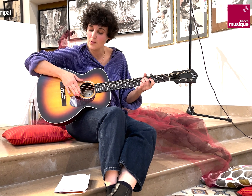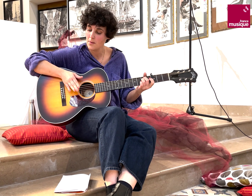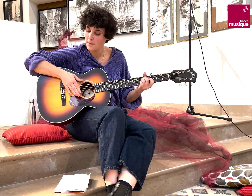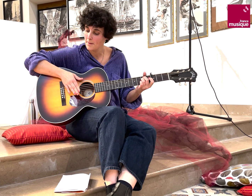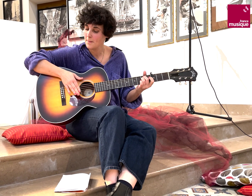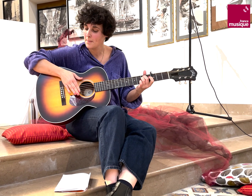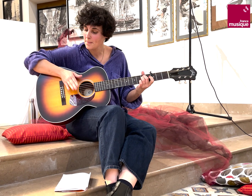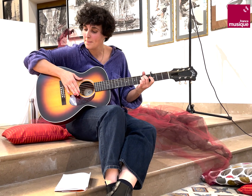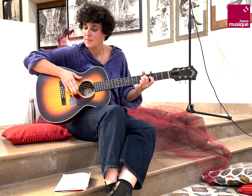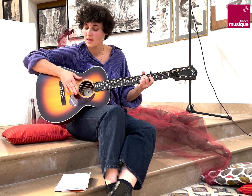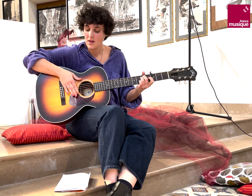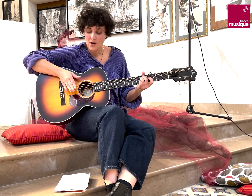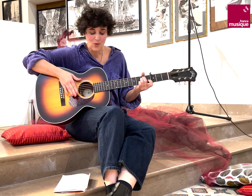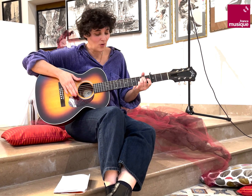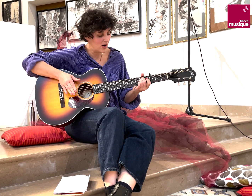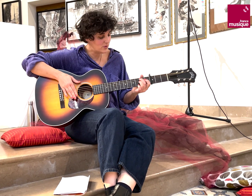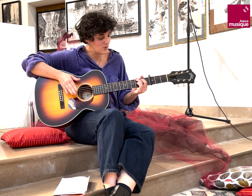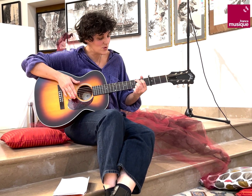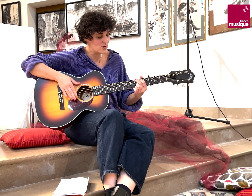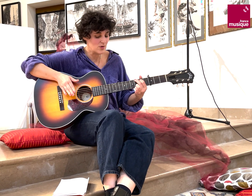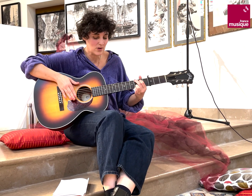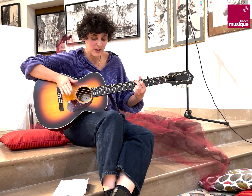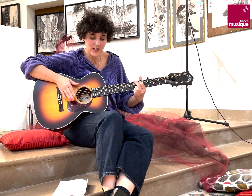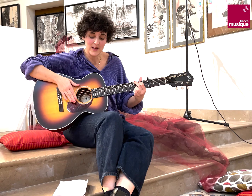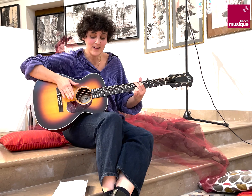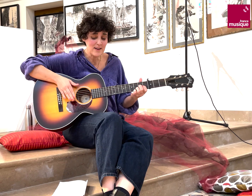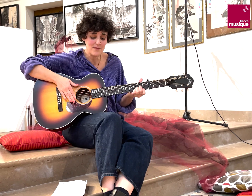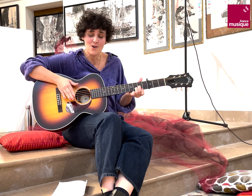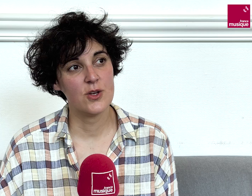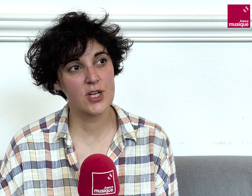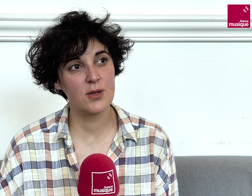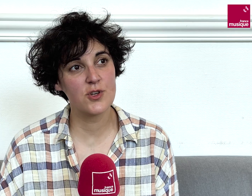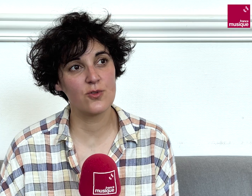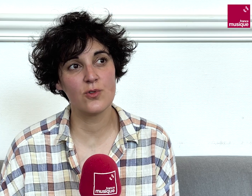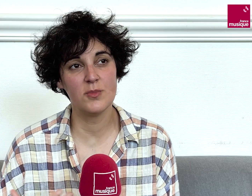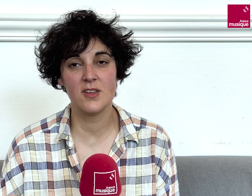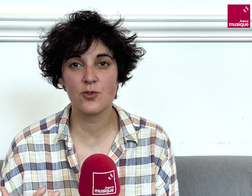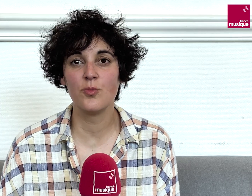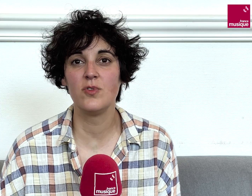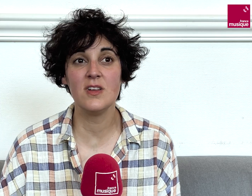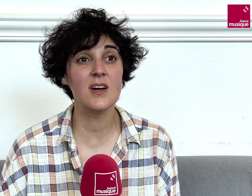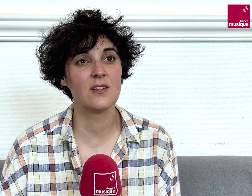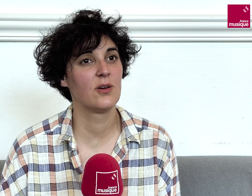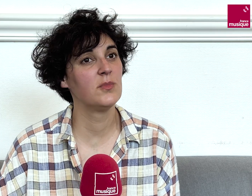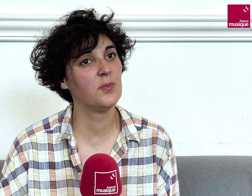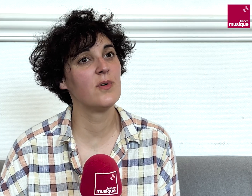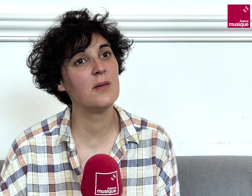L'autre défi propre à l'univers musical de Marion Rampal, c'est son écriture. J'écris mes chansons comme des textes qu'on puisse lire, comme des poèmes.